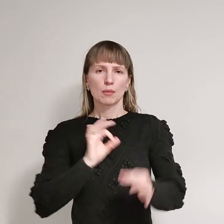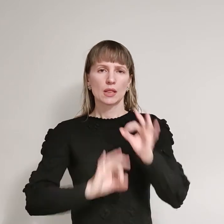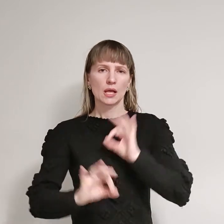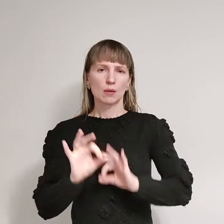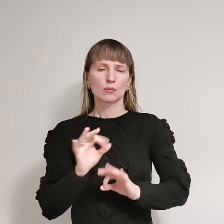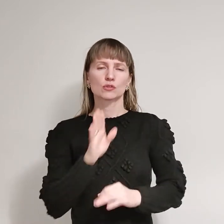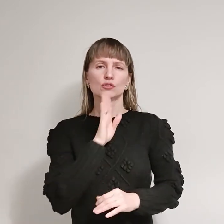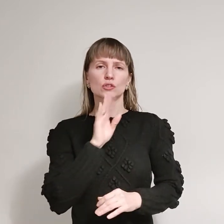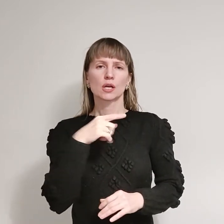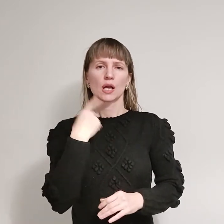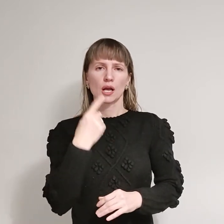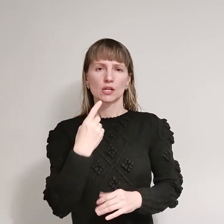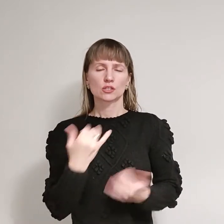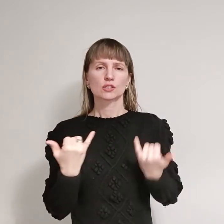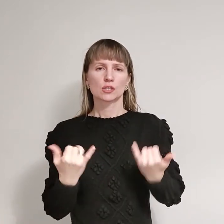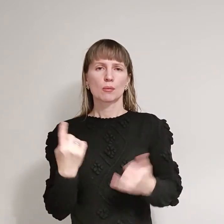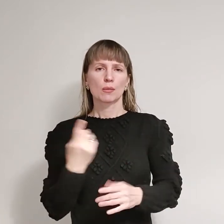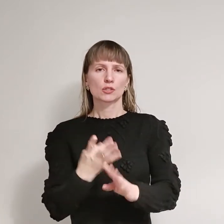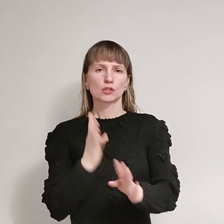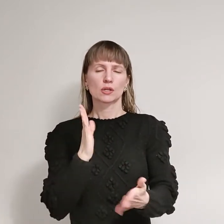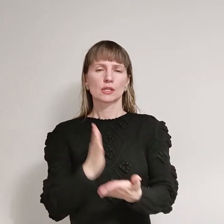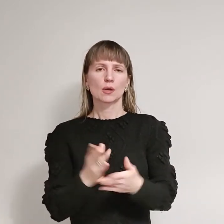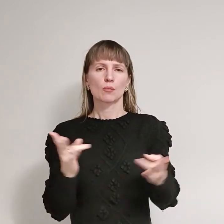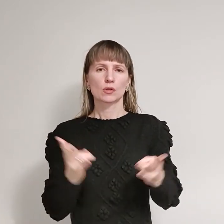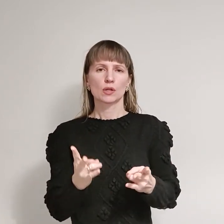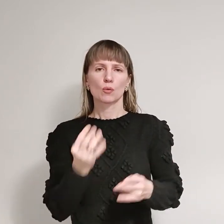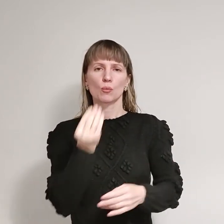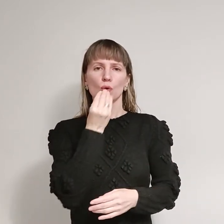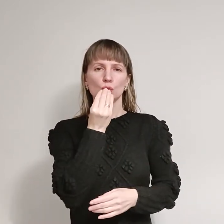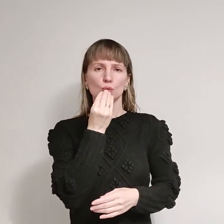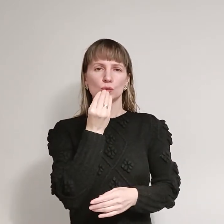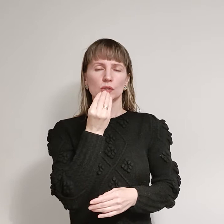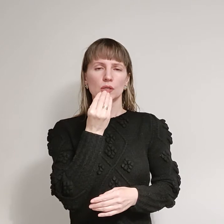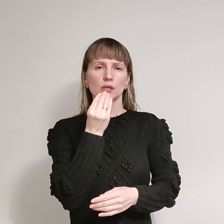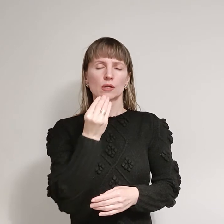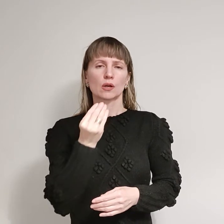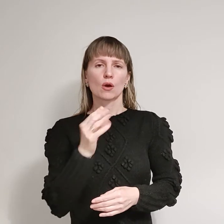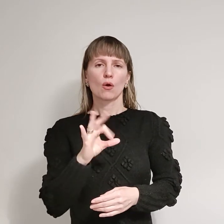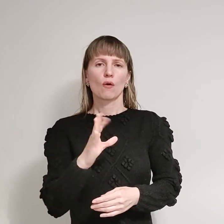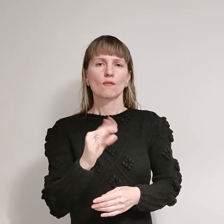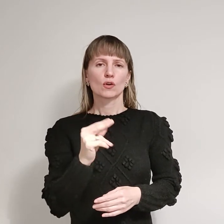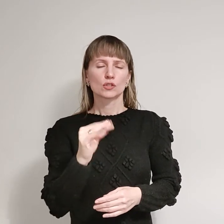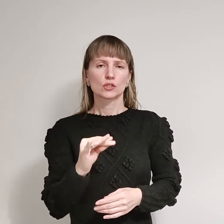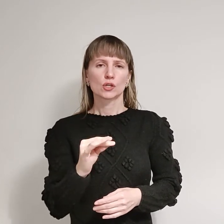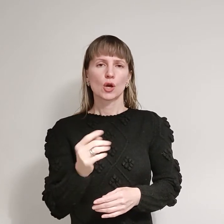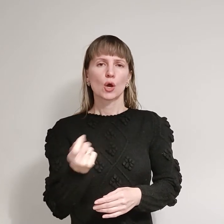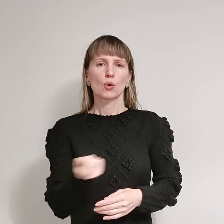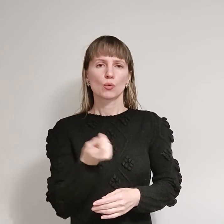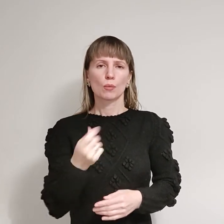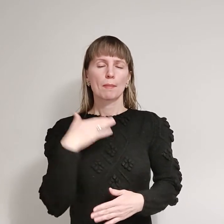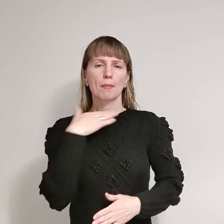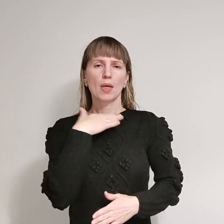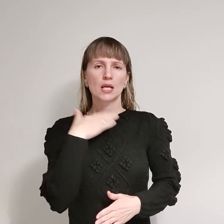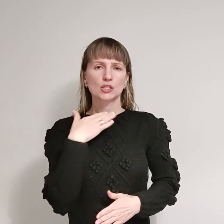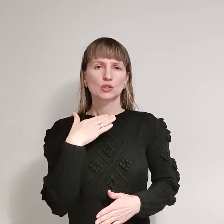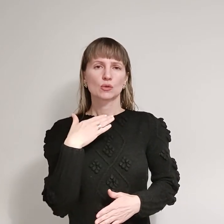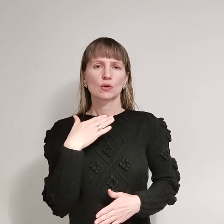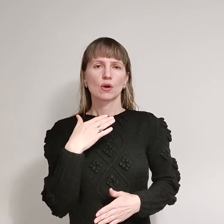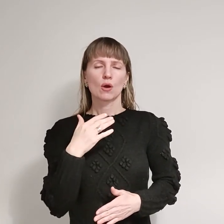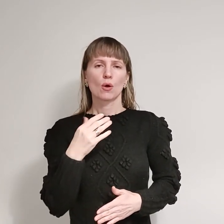Жінка каже, зараз першочергово є потреба в продуктах. Овочі групи м'ясної, овочі групи м'ясо, борошно.